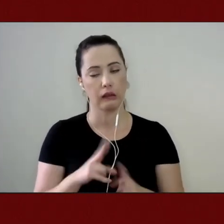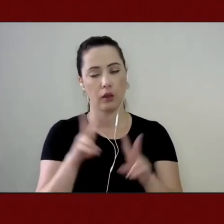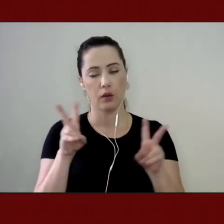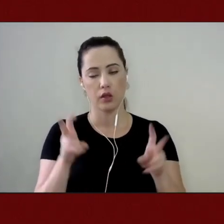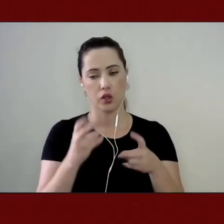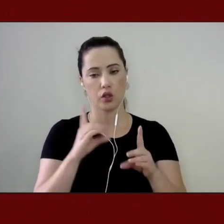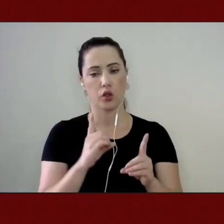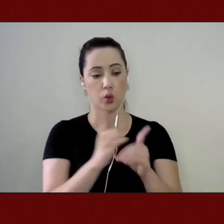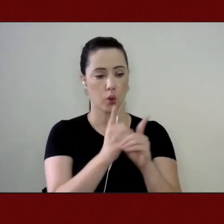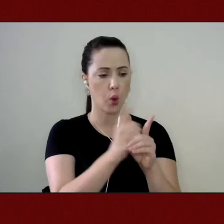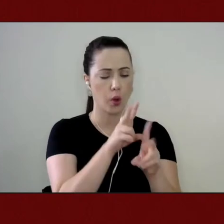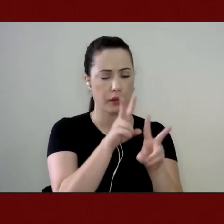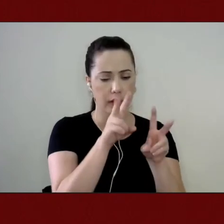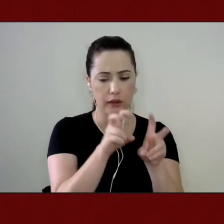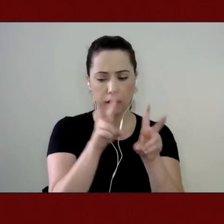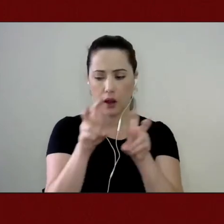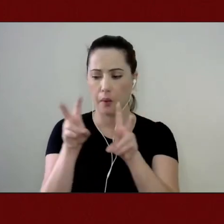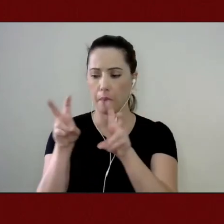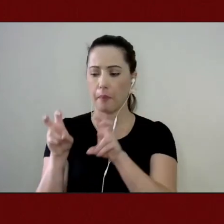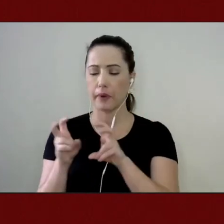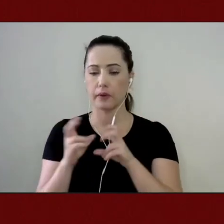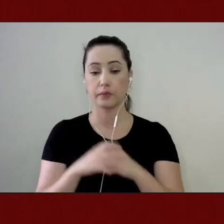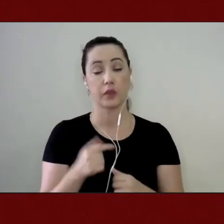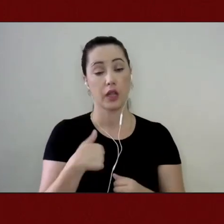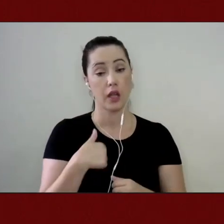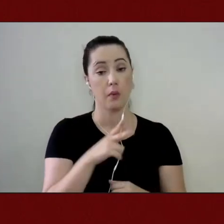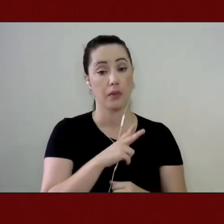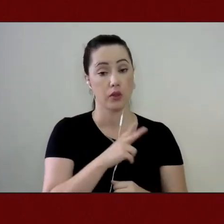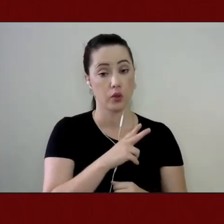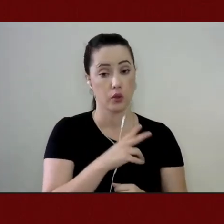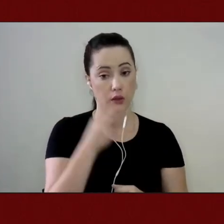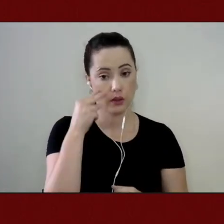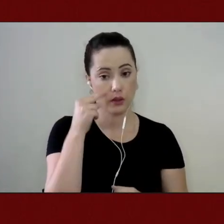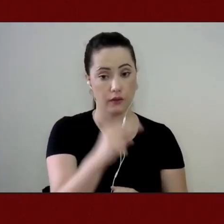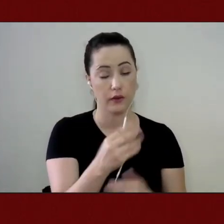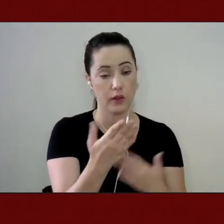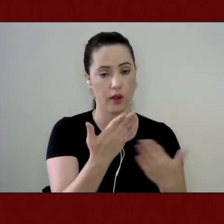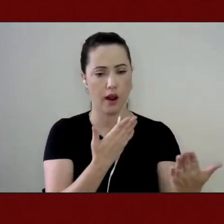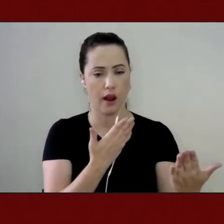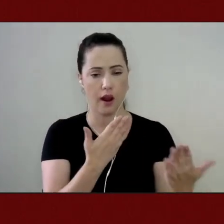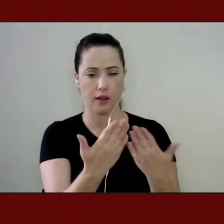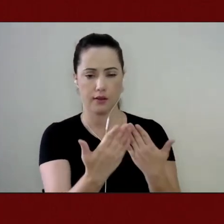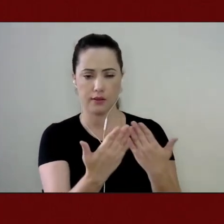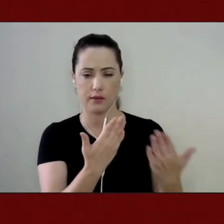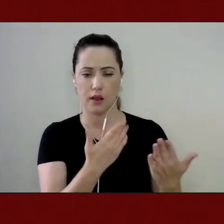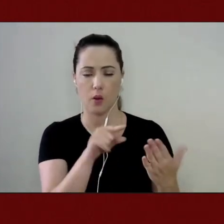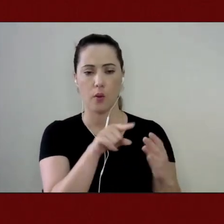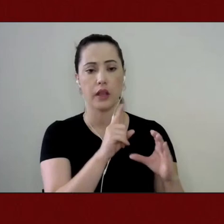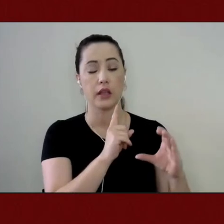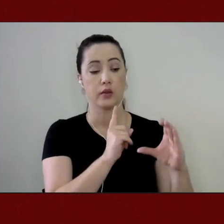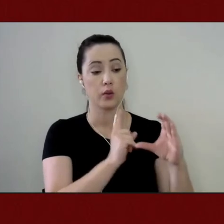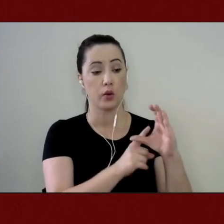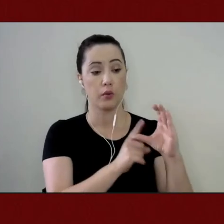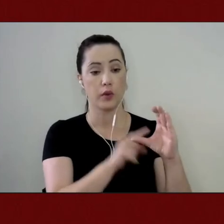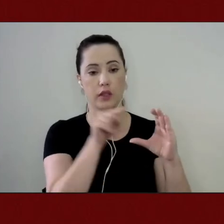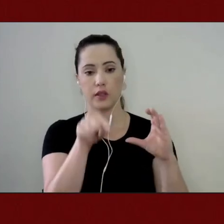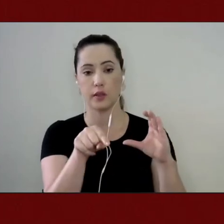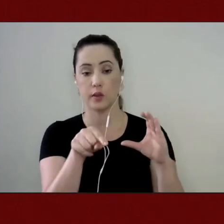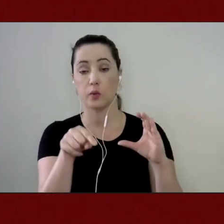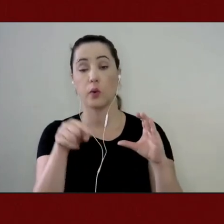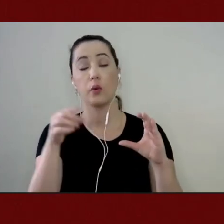tenho iniciando uma pesquisa, que é a relação entre comunismo e modernismo no Brasil. Uma relação também muito tensa e contraditória,